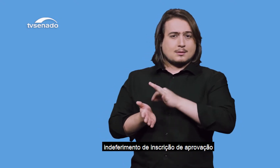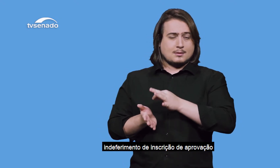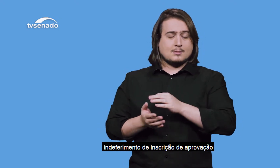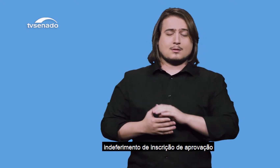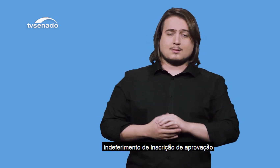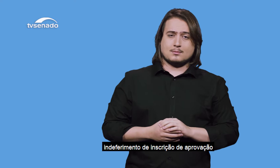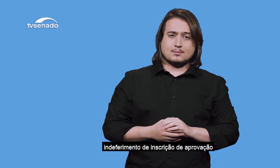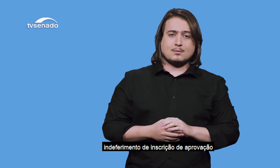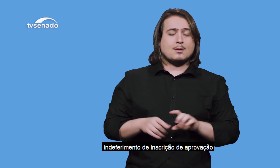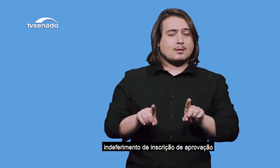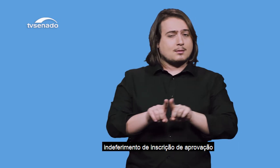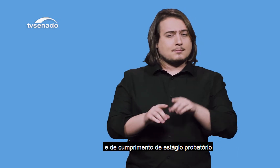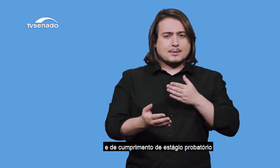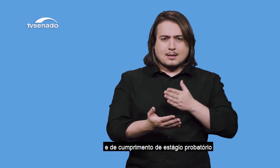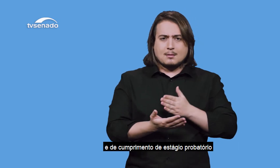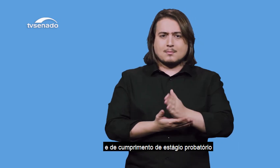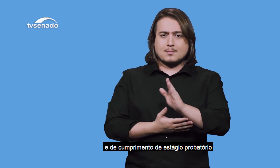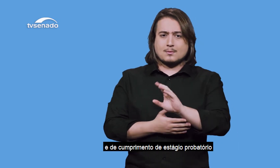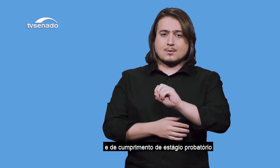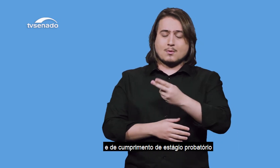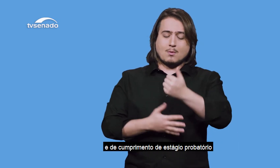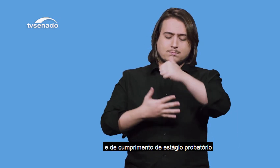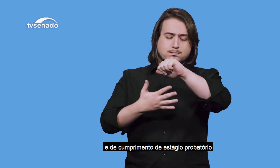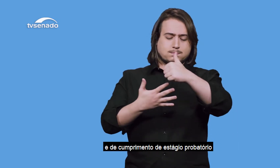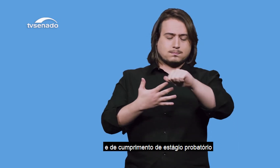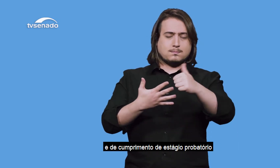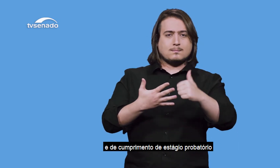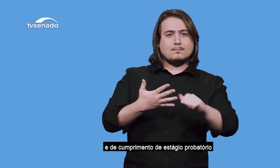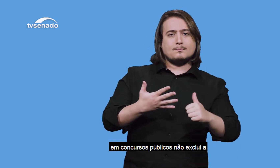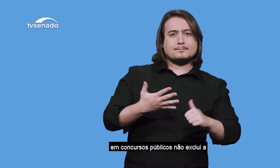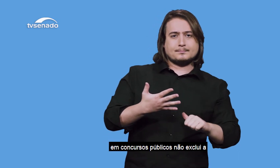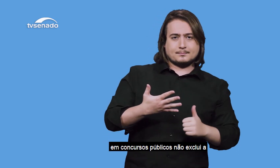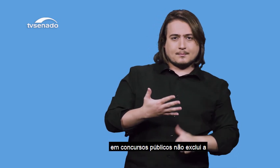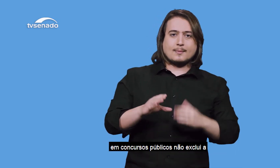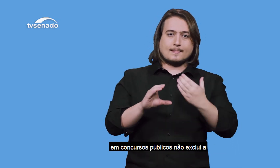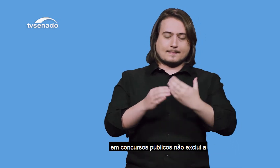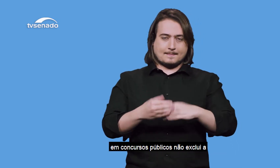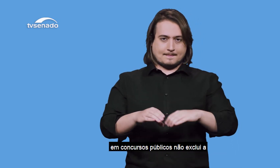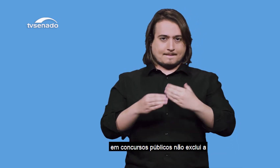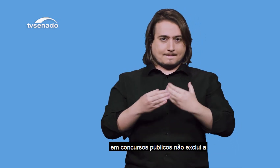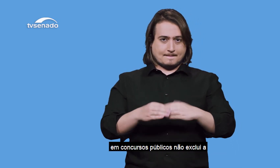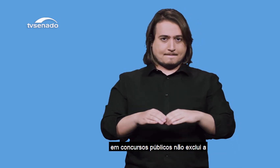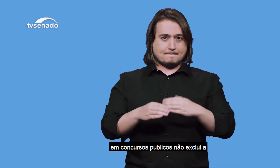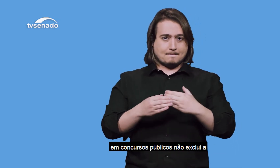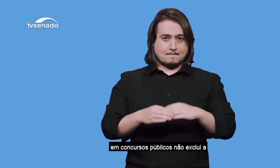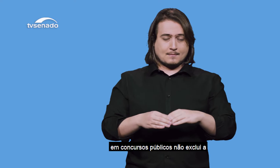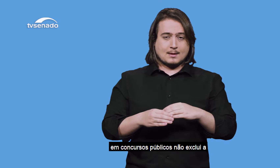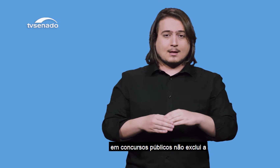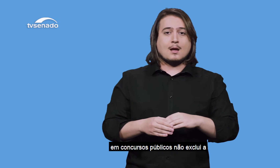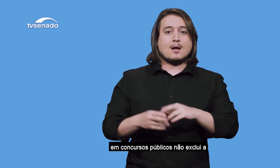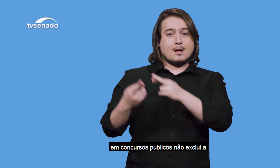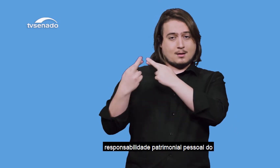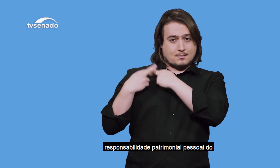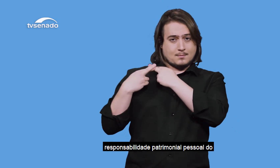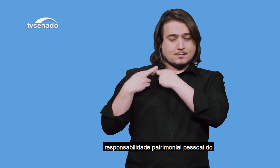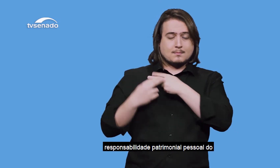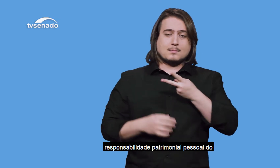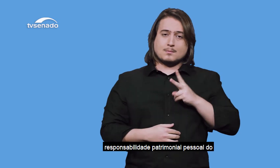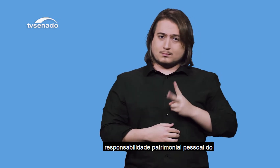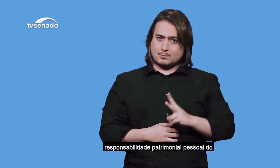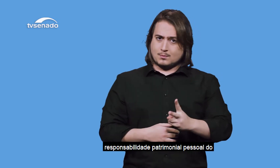de aprovação e de cumprimento de estágio probatório em concursos públicos não exclui a responsabilidade